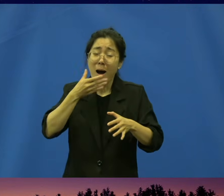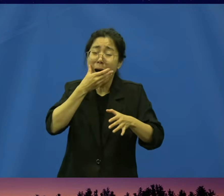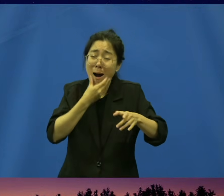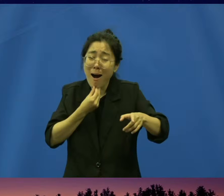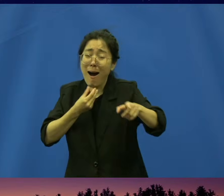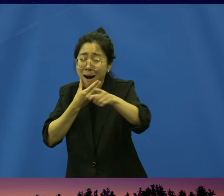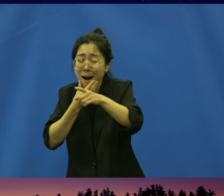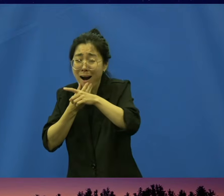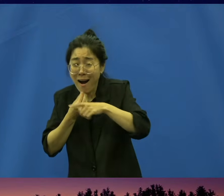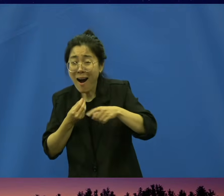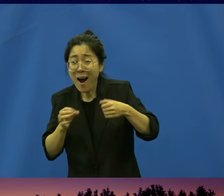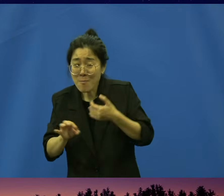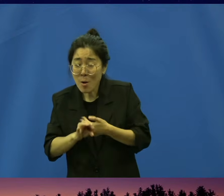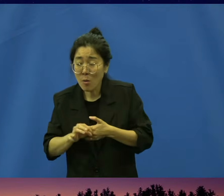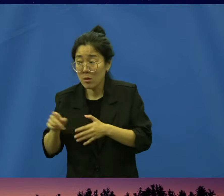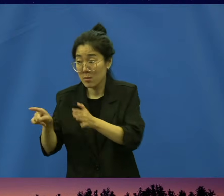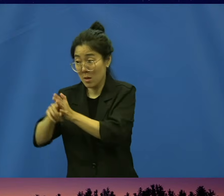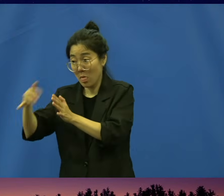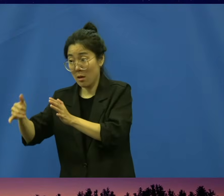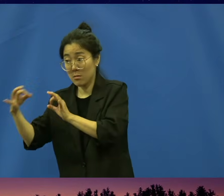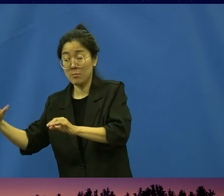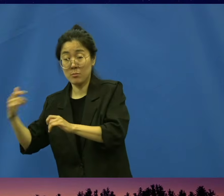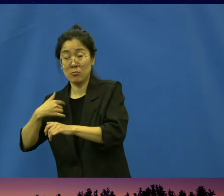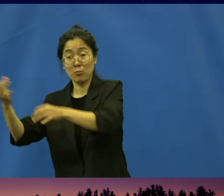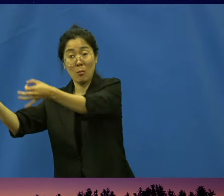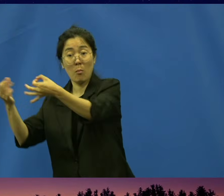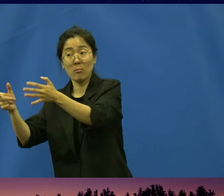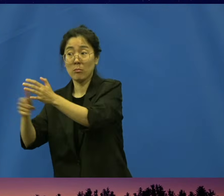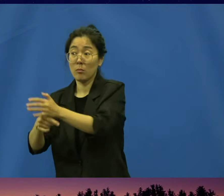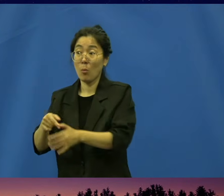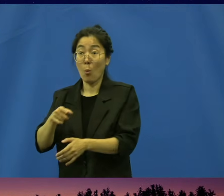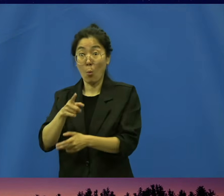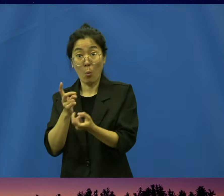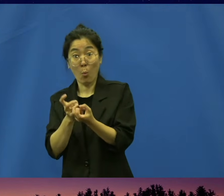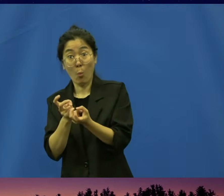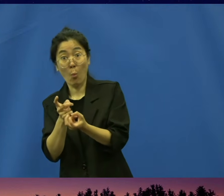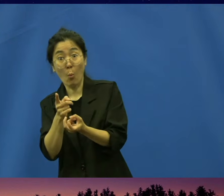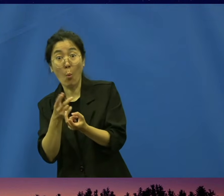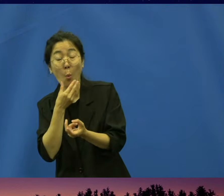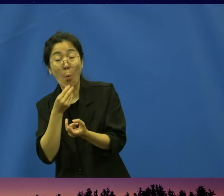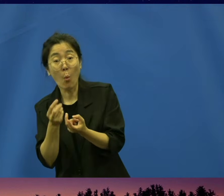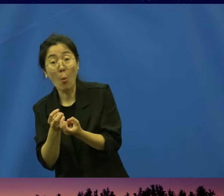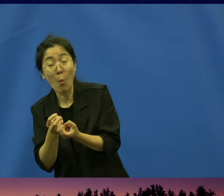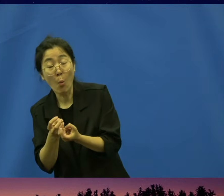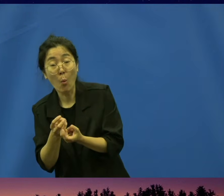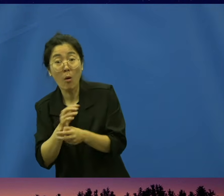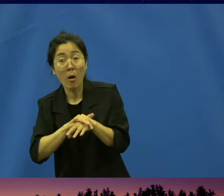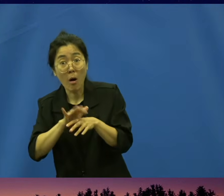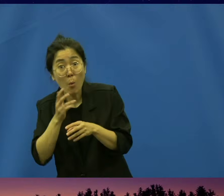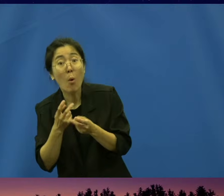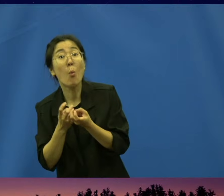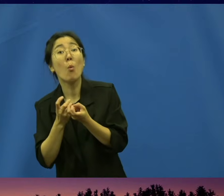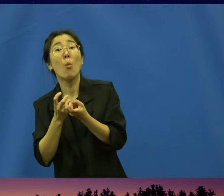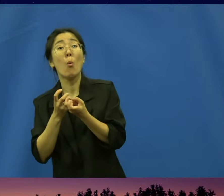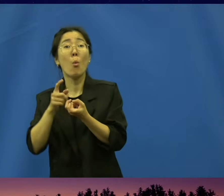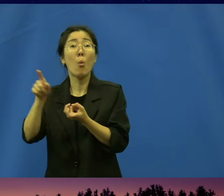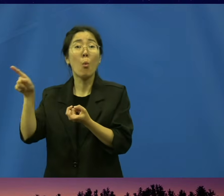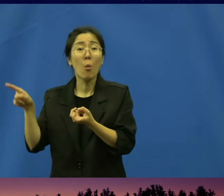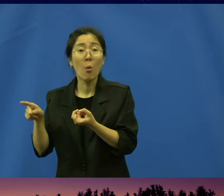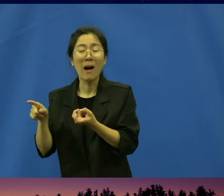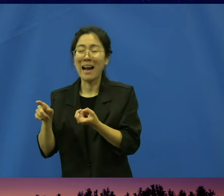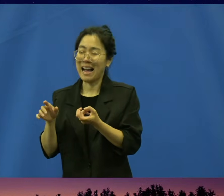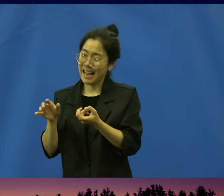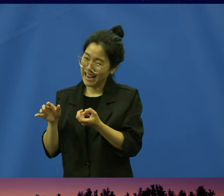하나님이 예수님을 믿지 않는 사람들도 사랑하신다는 것을 알게 된다고 주님은 이 기도에서 말씀을 하셨습니다.